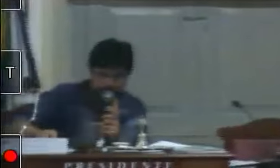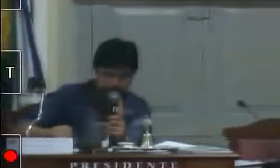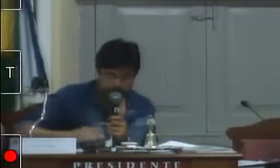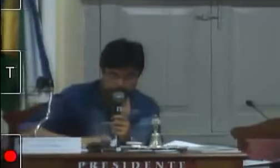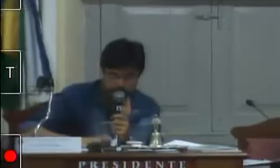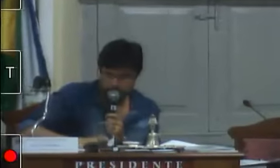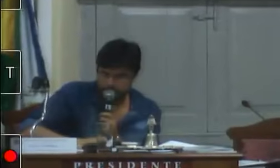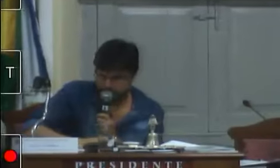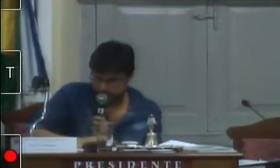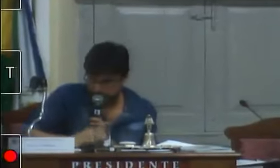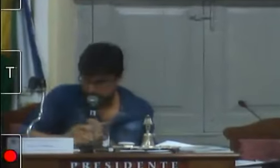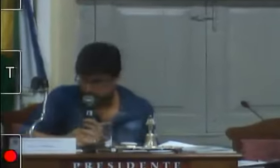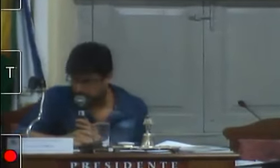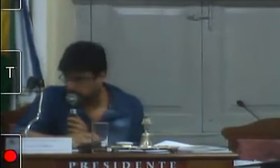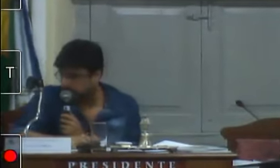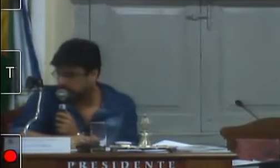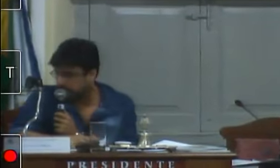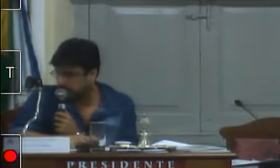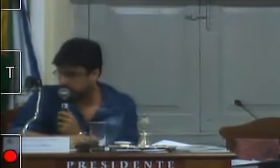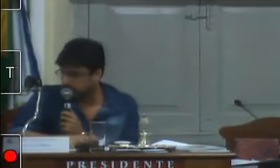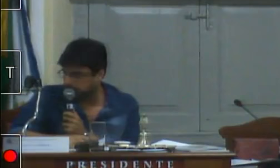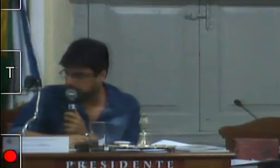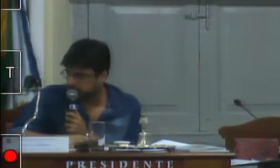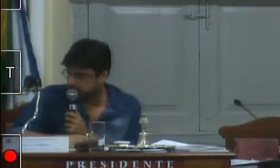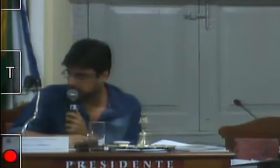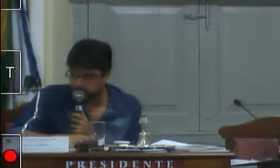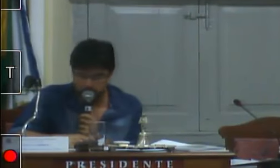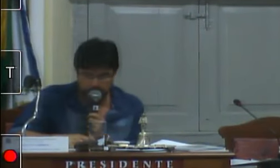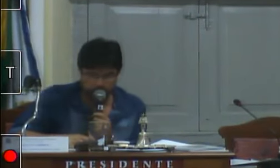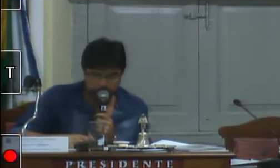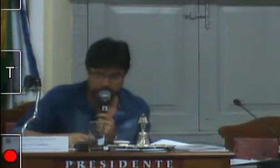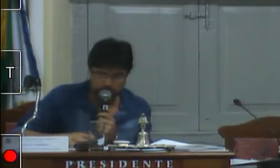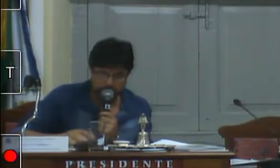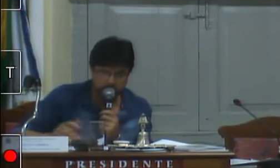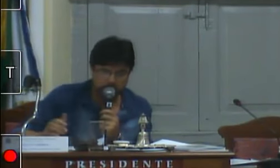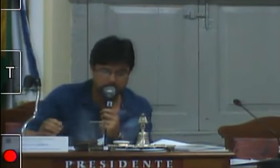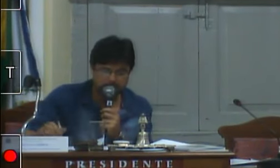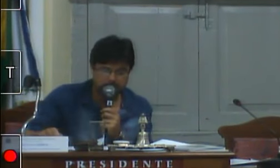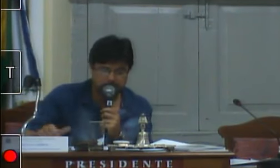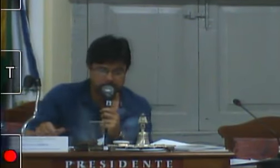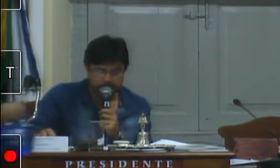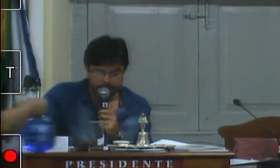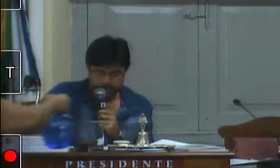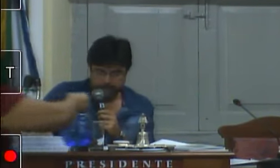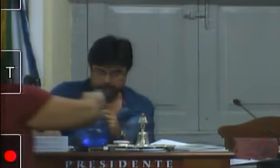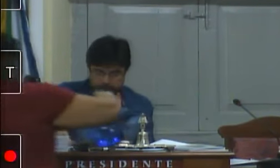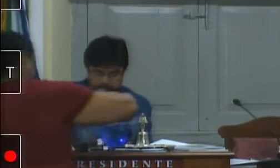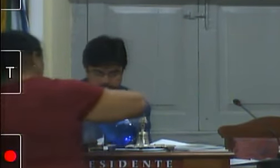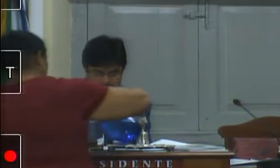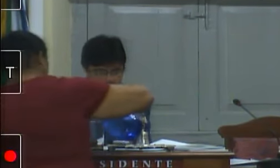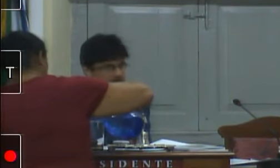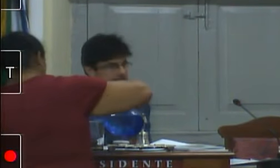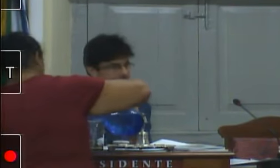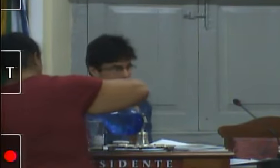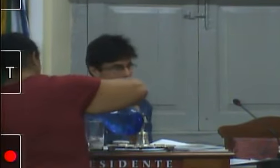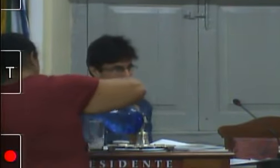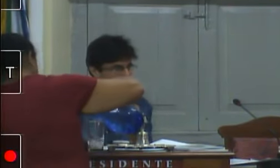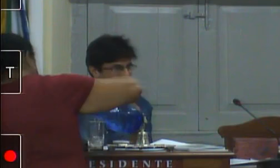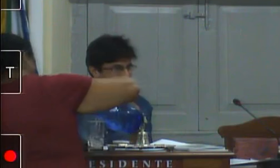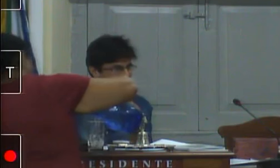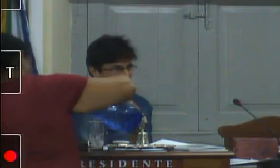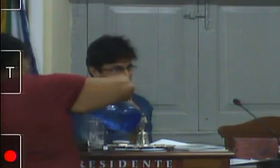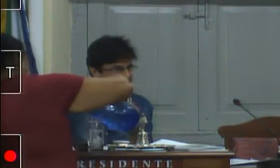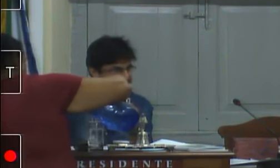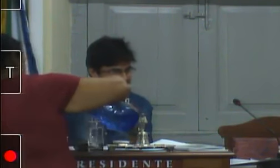vereador, a gente vai esticar um pouquinho, da outra vez era um minuto só, alguns vereadores reclamaram. Então a gente vai,